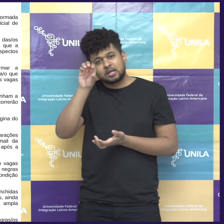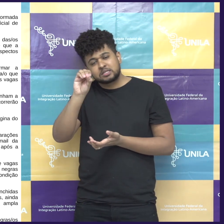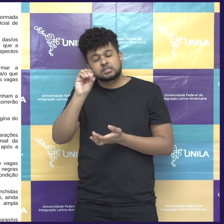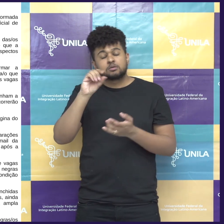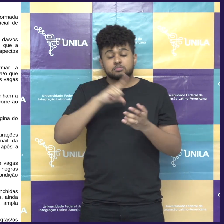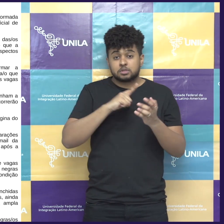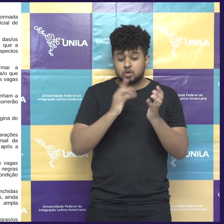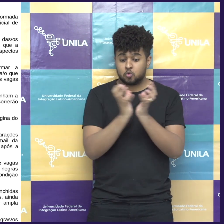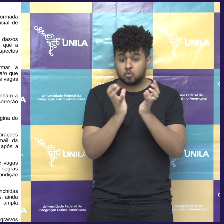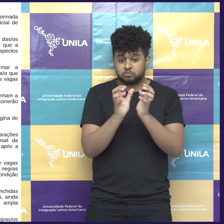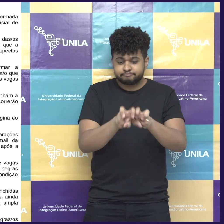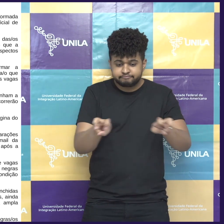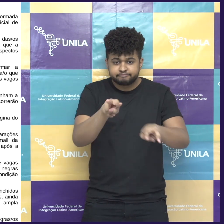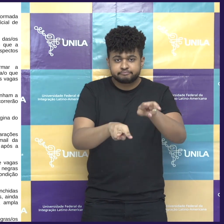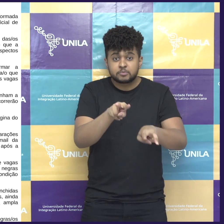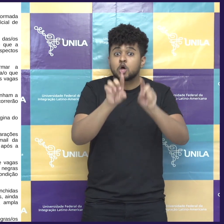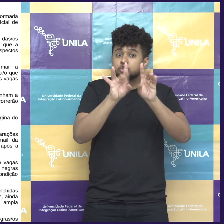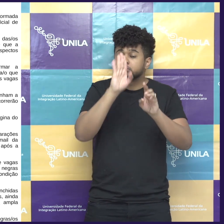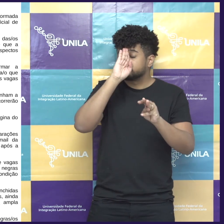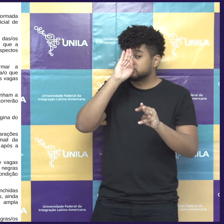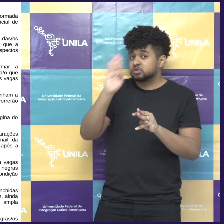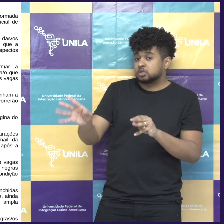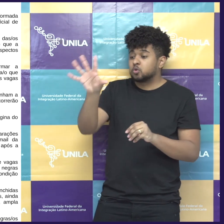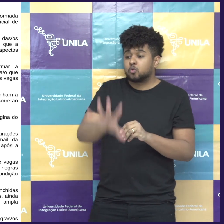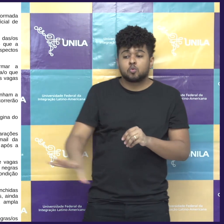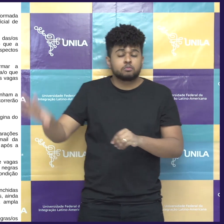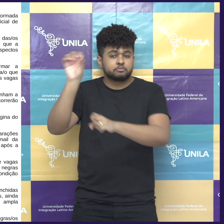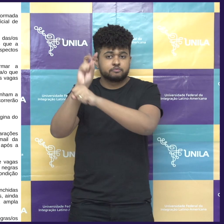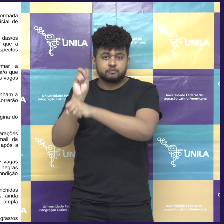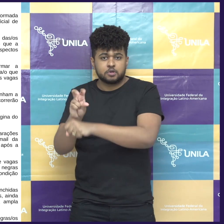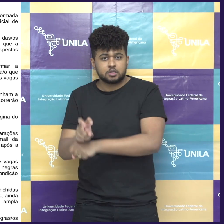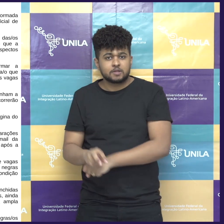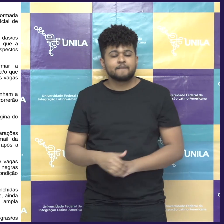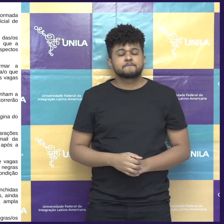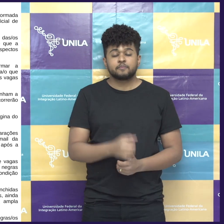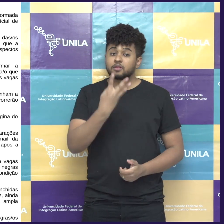de verificação concorrerão somente às vagas de ampla concorrência.